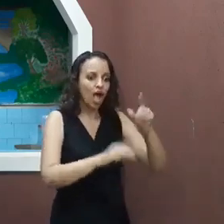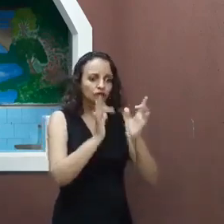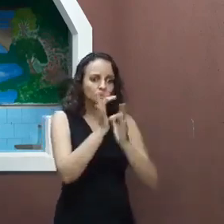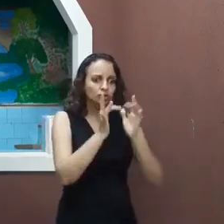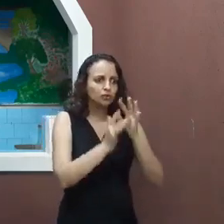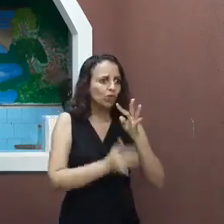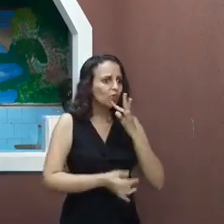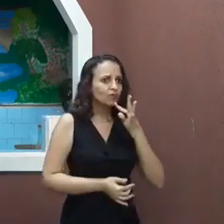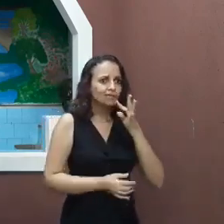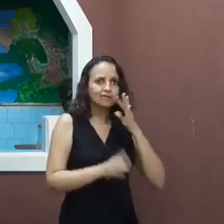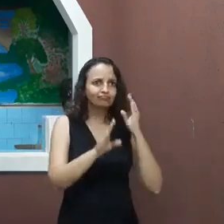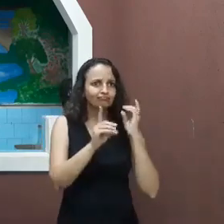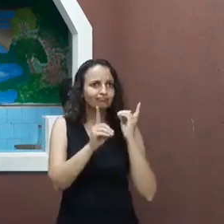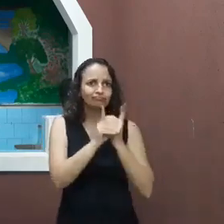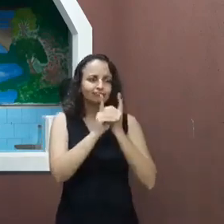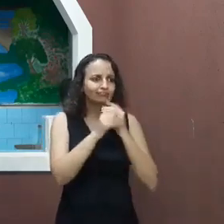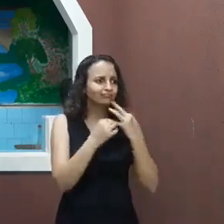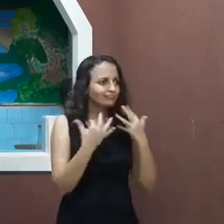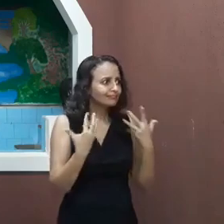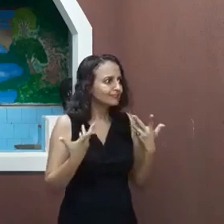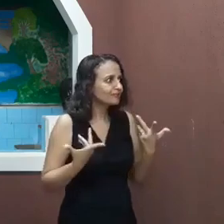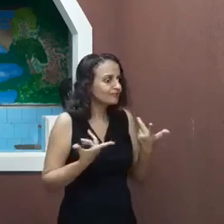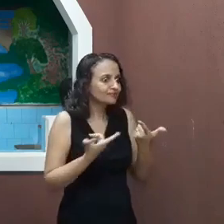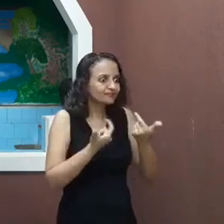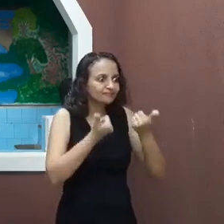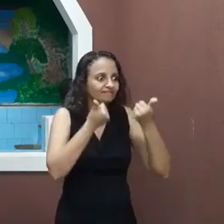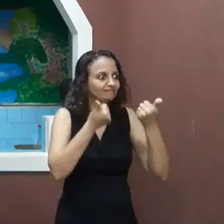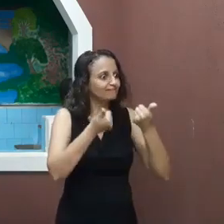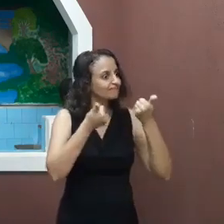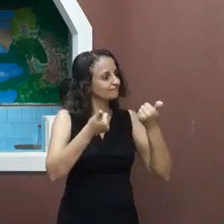com Cristo. Ele fez uma coisa